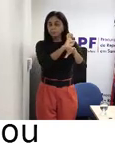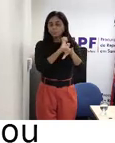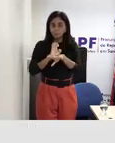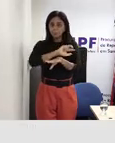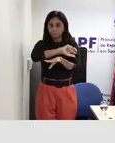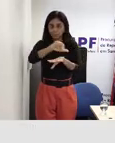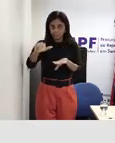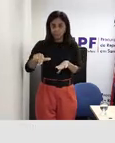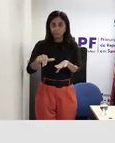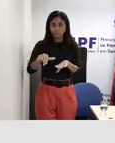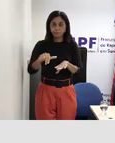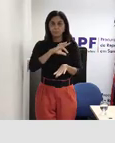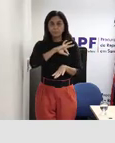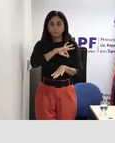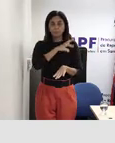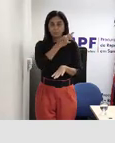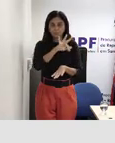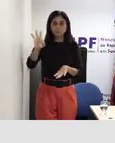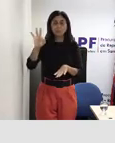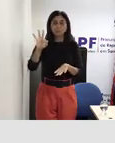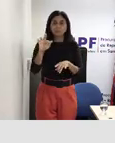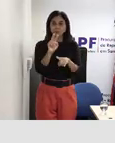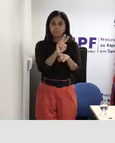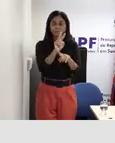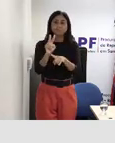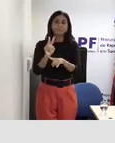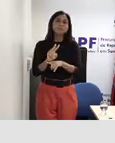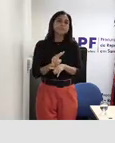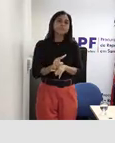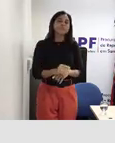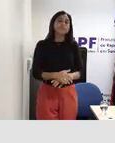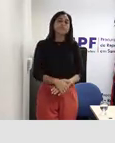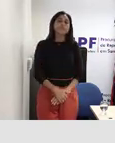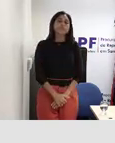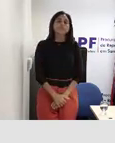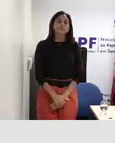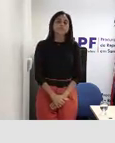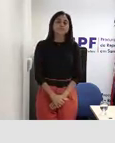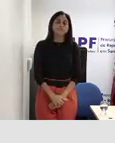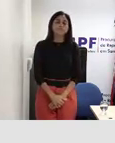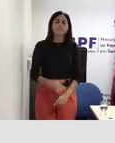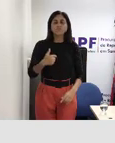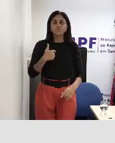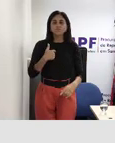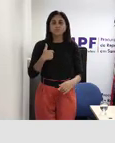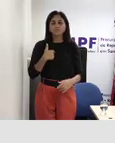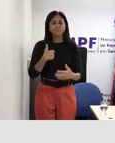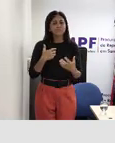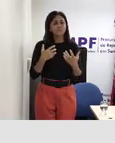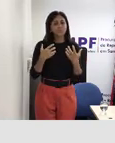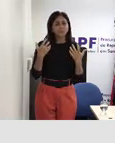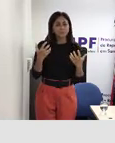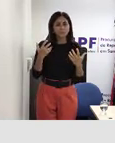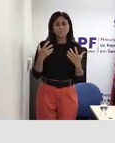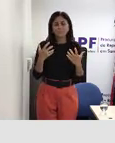federal bom pessoal eh é um tema assim que eu eu procurei ser sucinto eu não quis me aprofundar muito